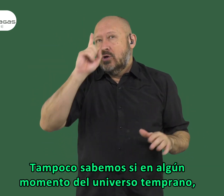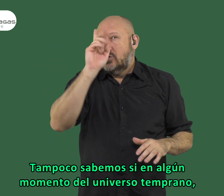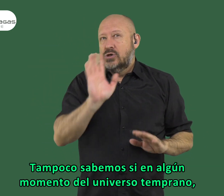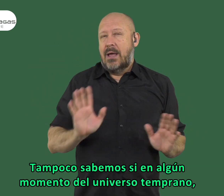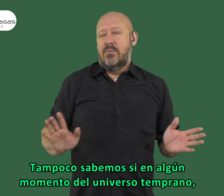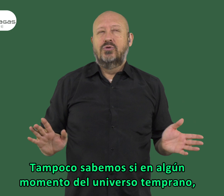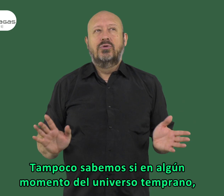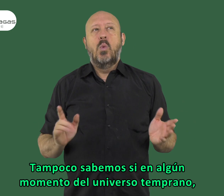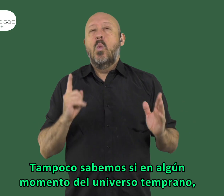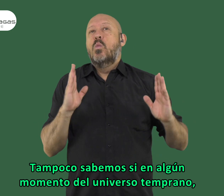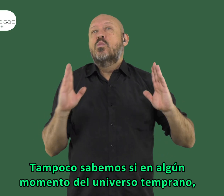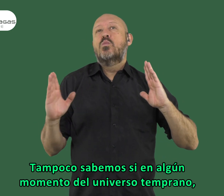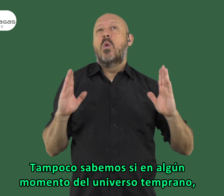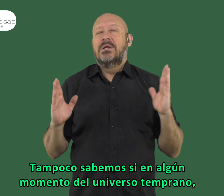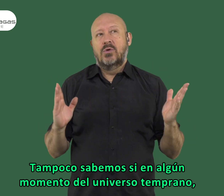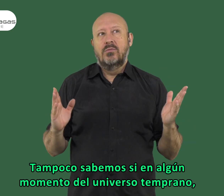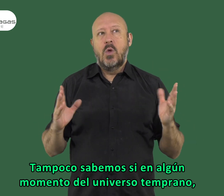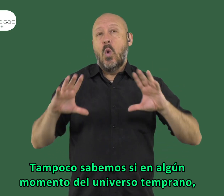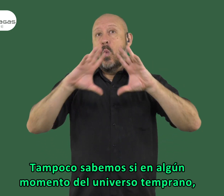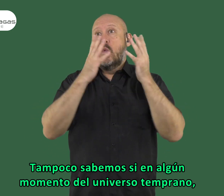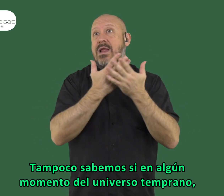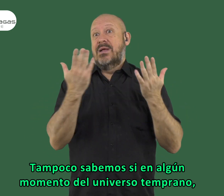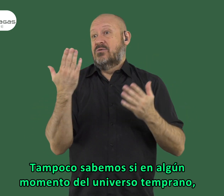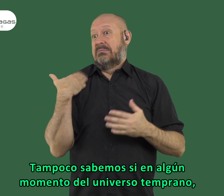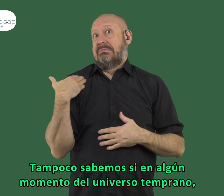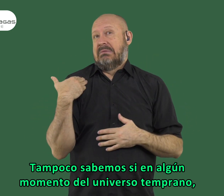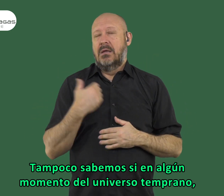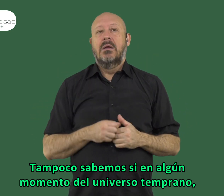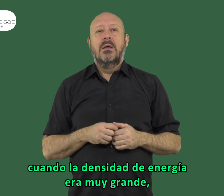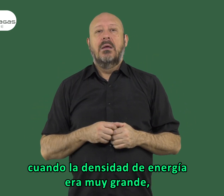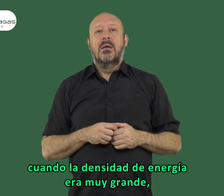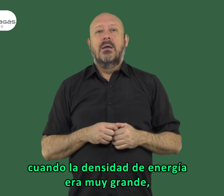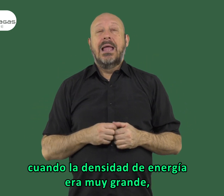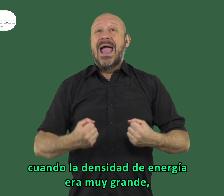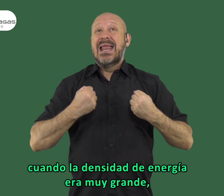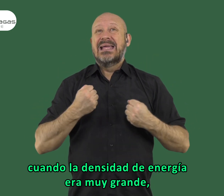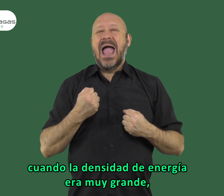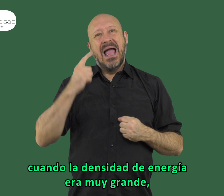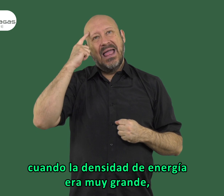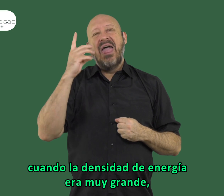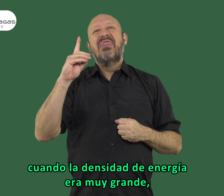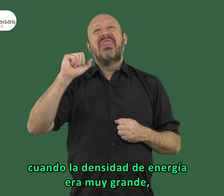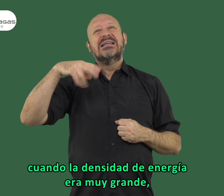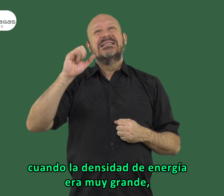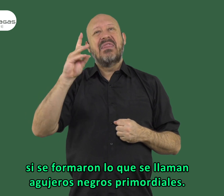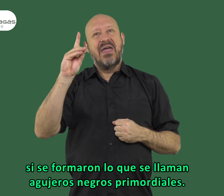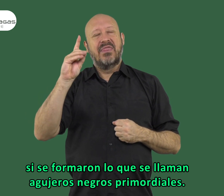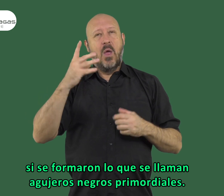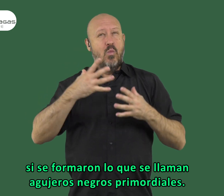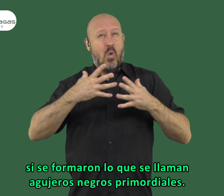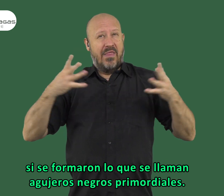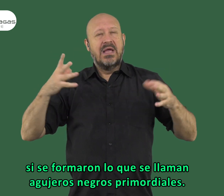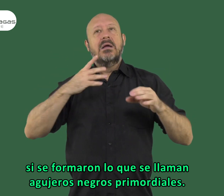sabemos si en algún momento del universo temprano, cuando la densidad de energía era muy grande, si